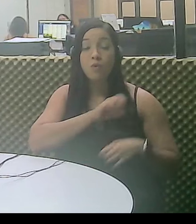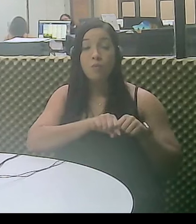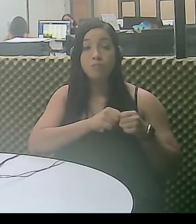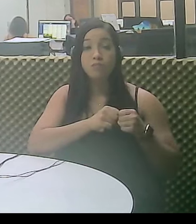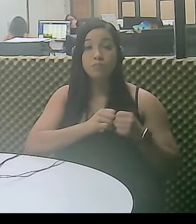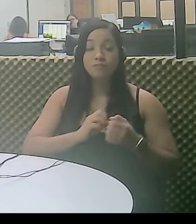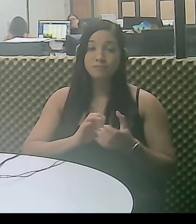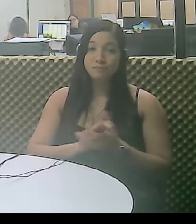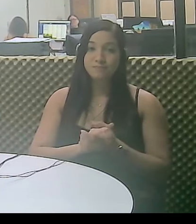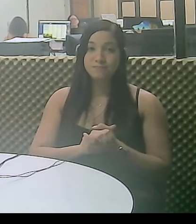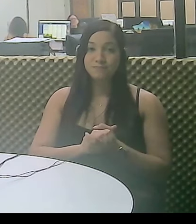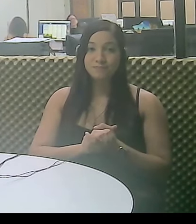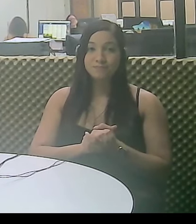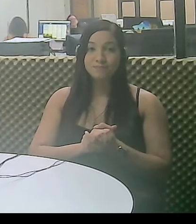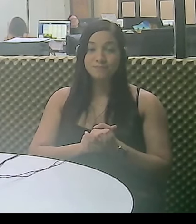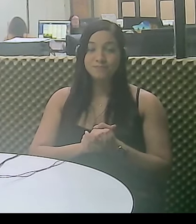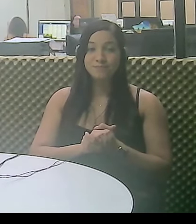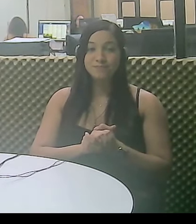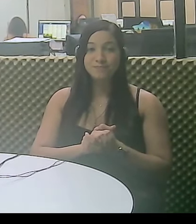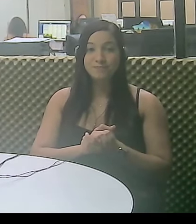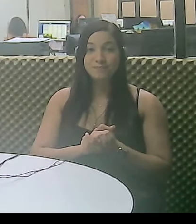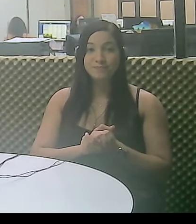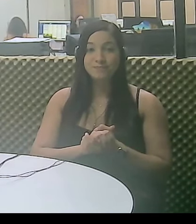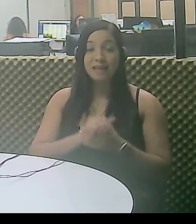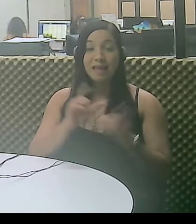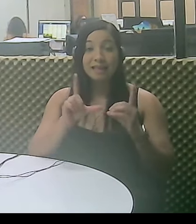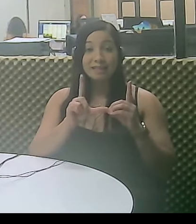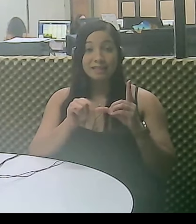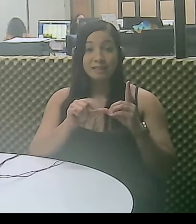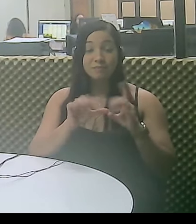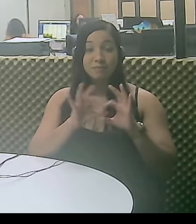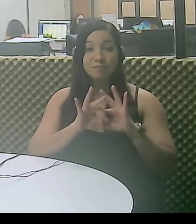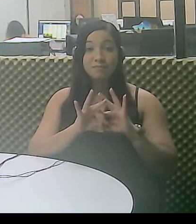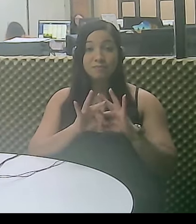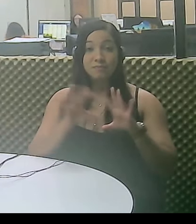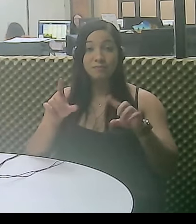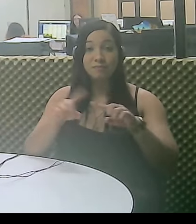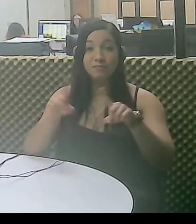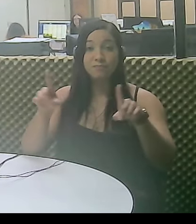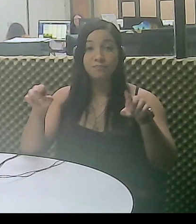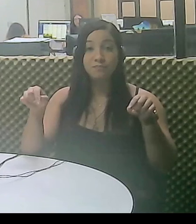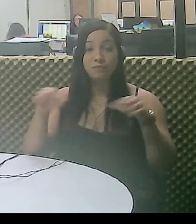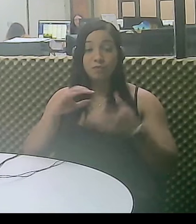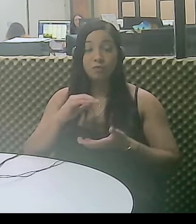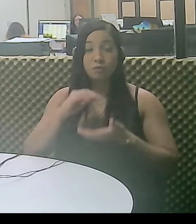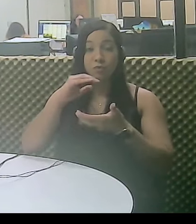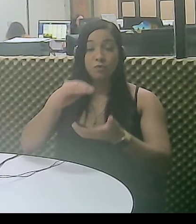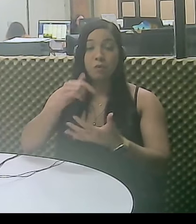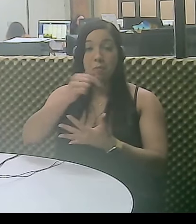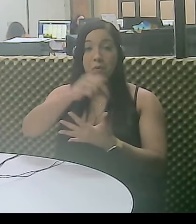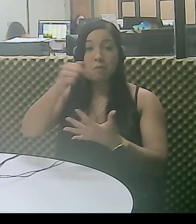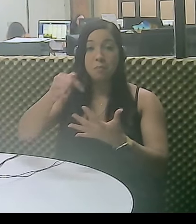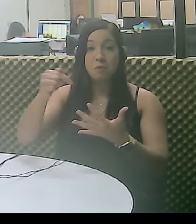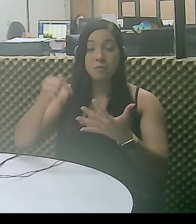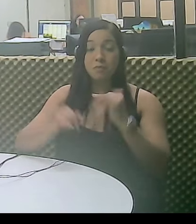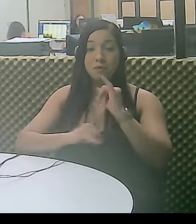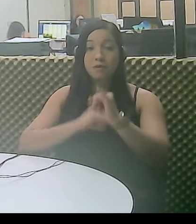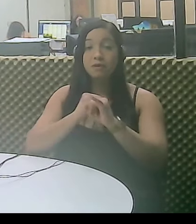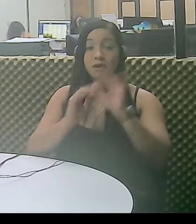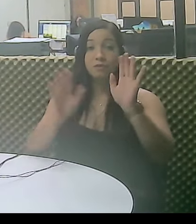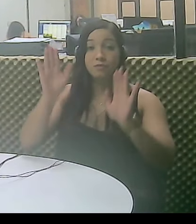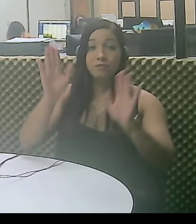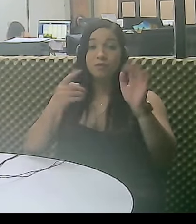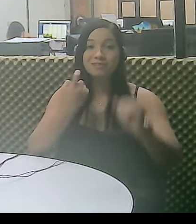cardiorrespiratória. E ainda, Demai disponibiliza lotes de diversos bens em leilão online na